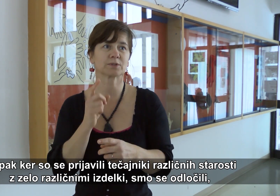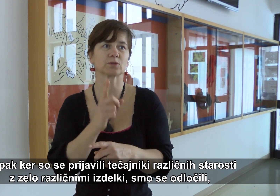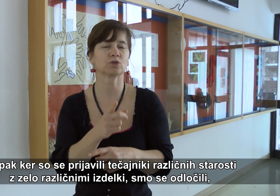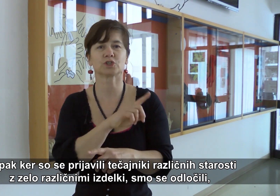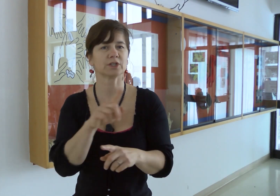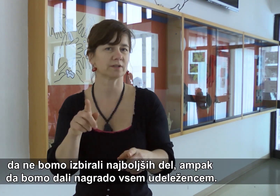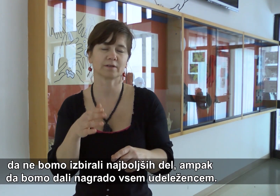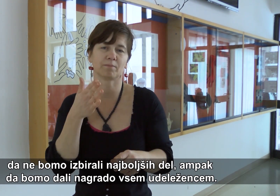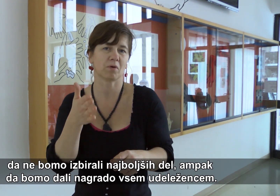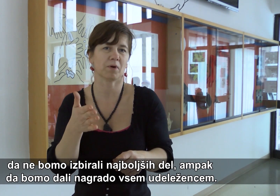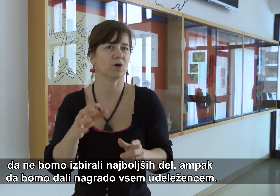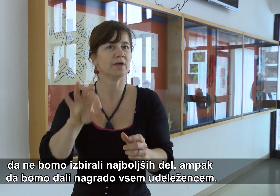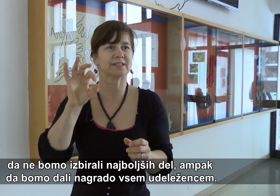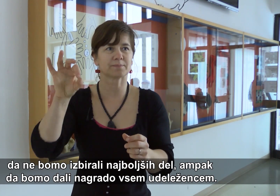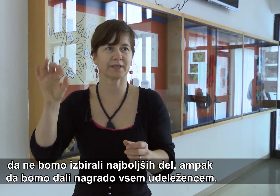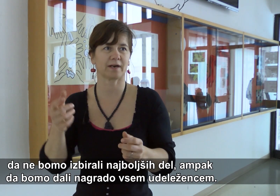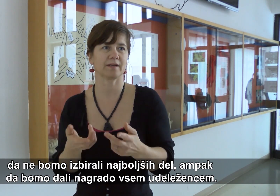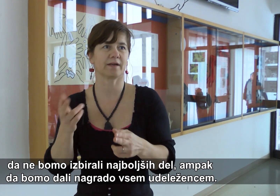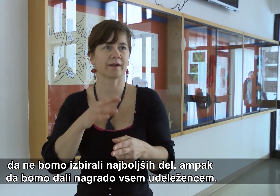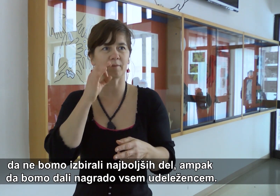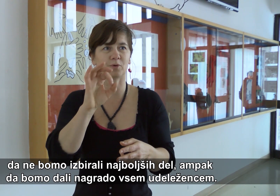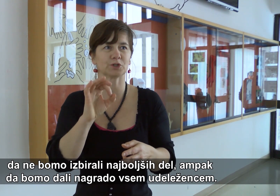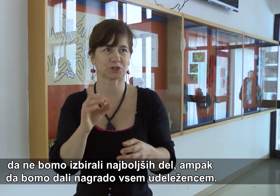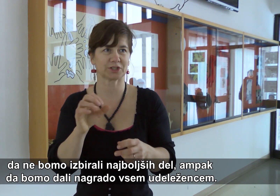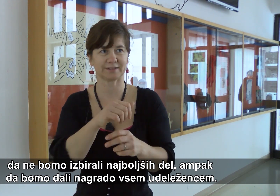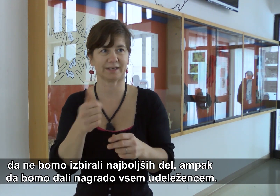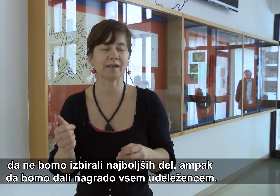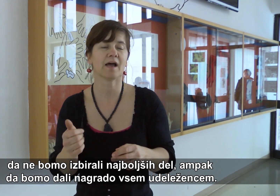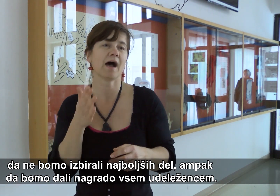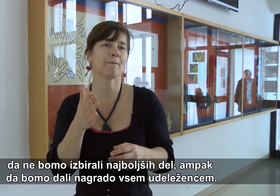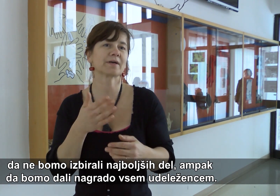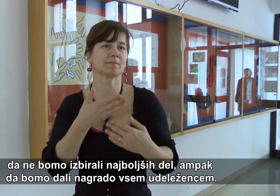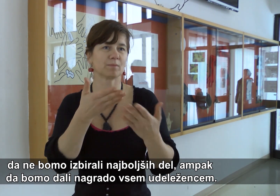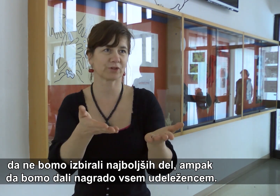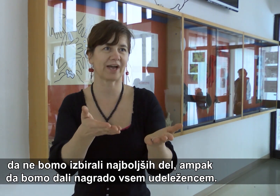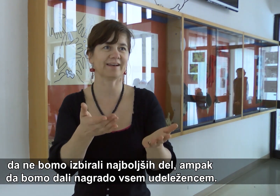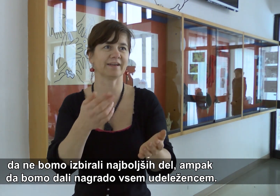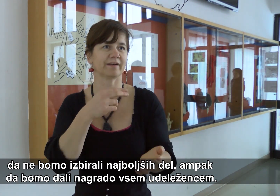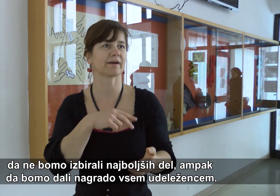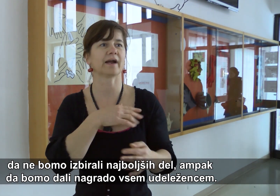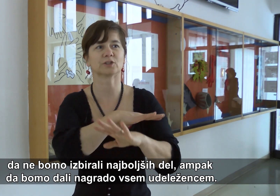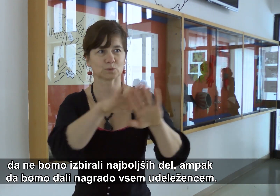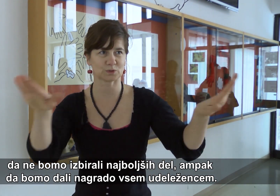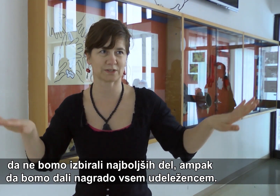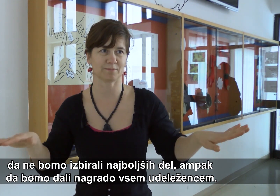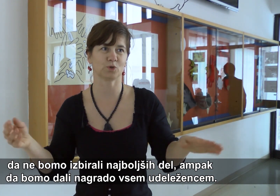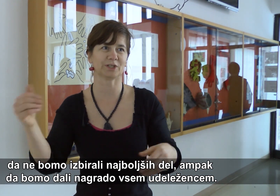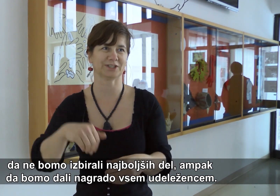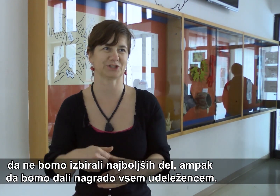se odločili, da ne bomo izbirali najboljših del, ampak da bomo dali nagrado vsem